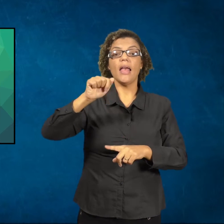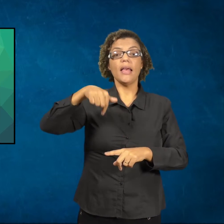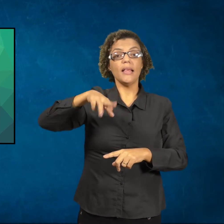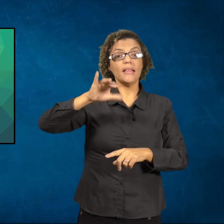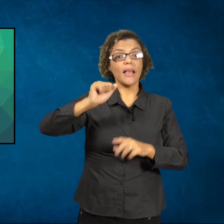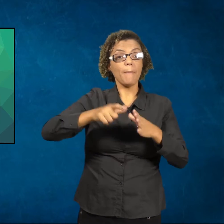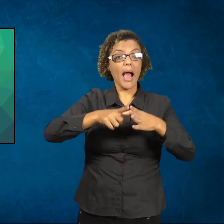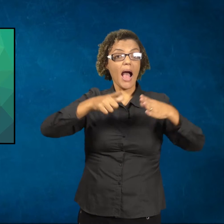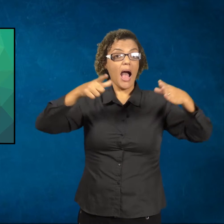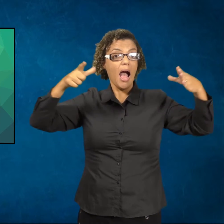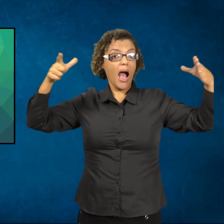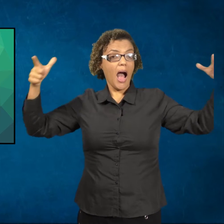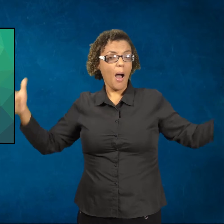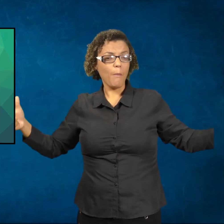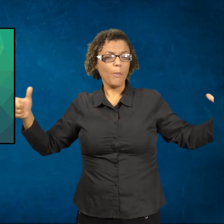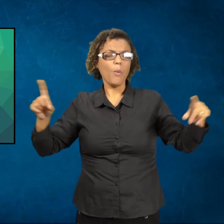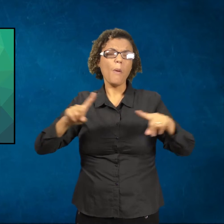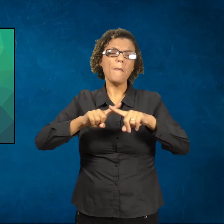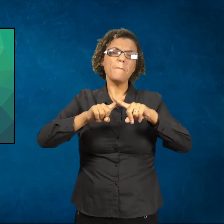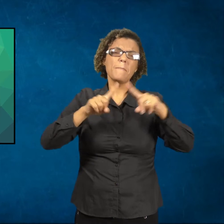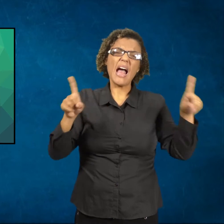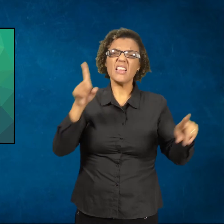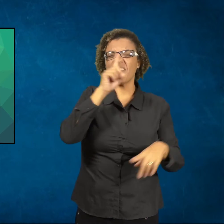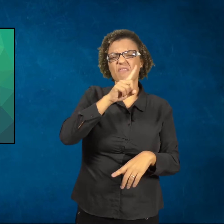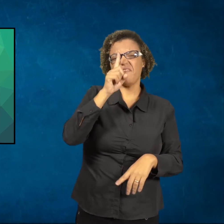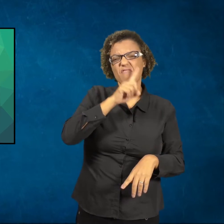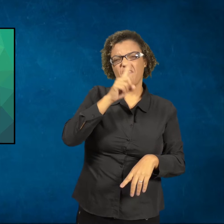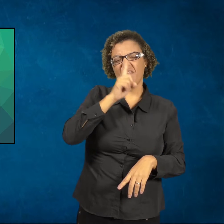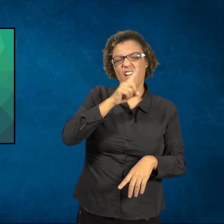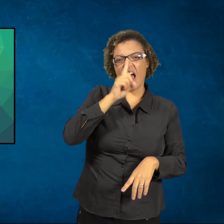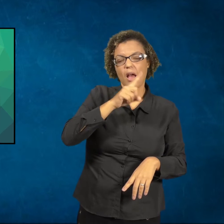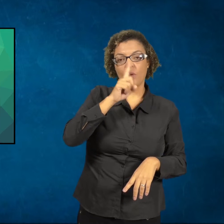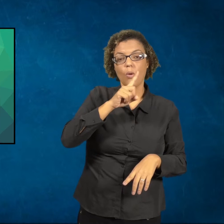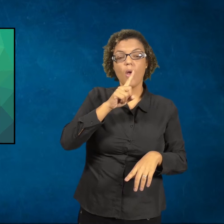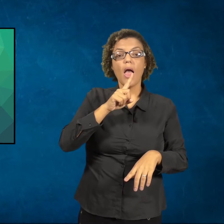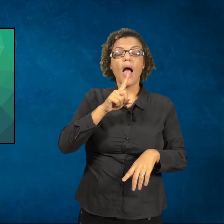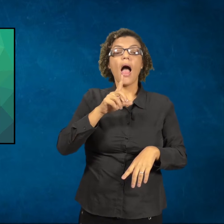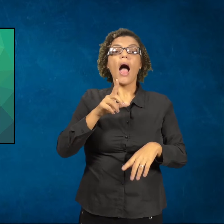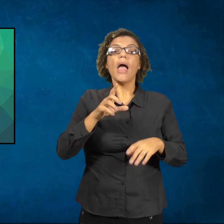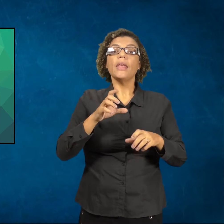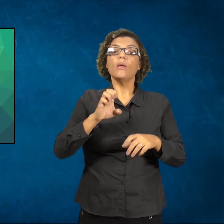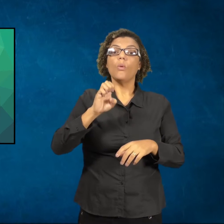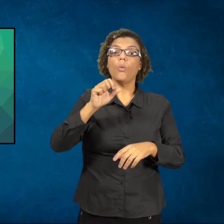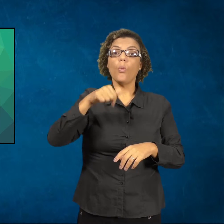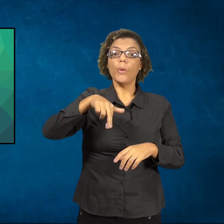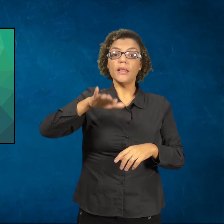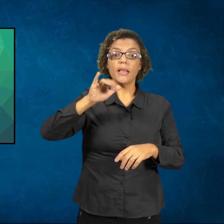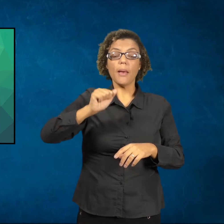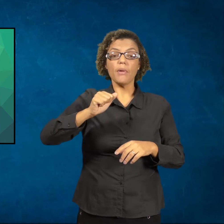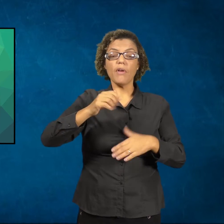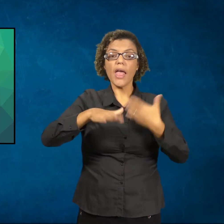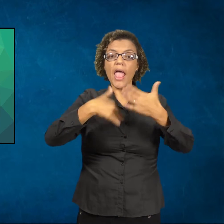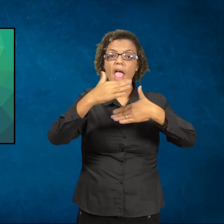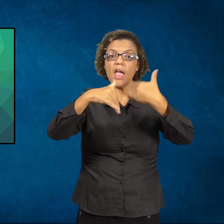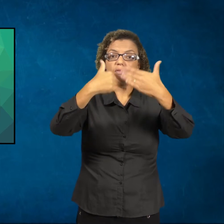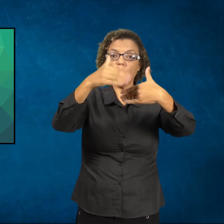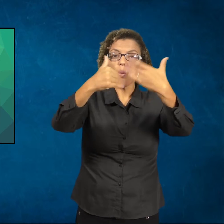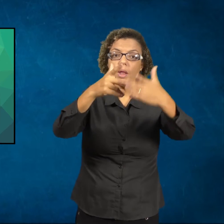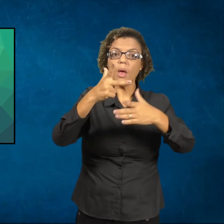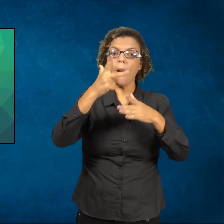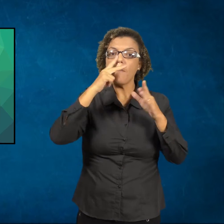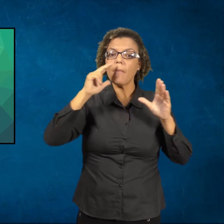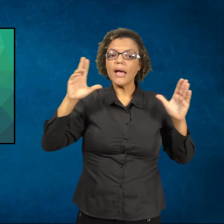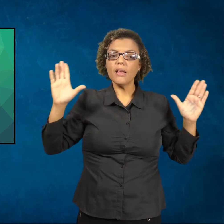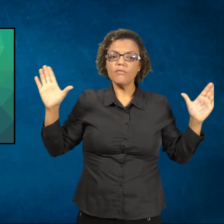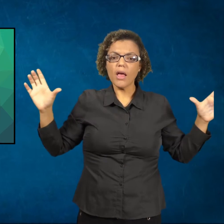ficando mais específicos em relação às situações, e aí a pessoa ela vai desenvolvendo